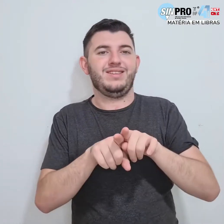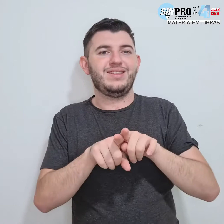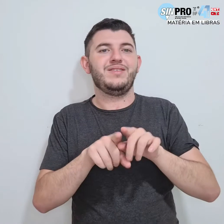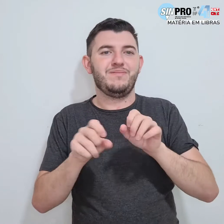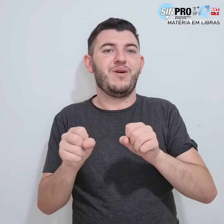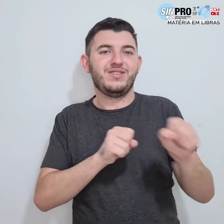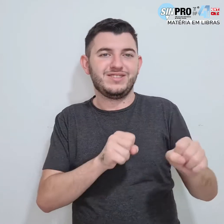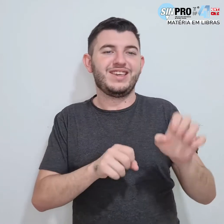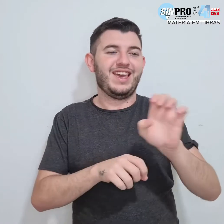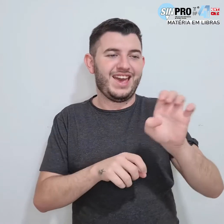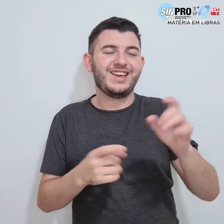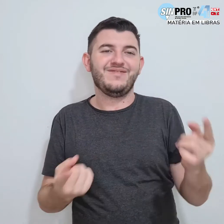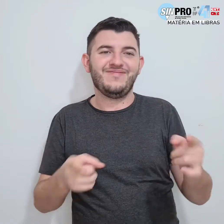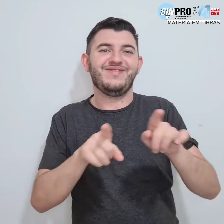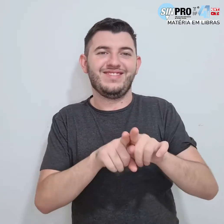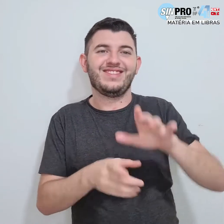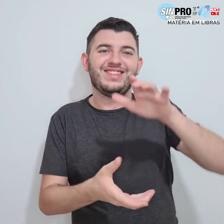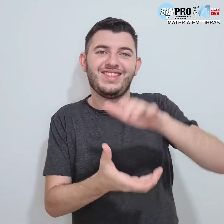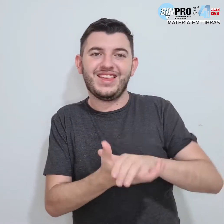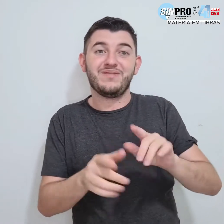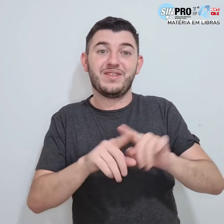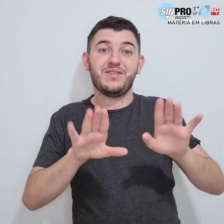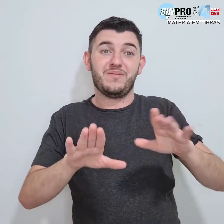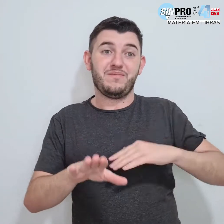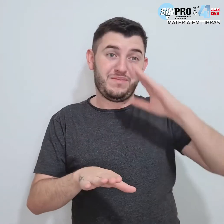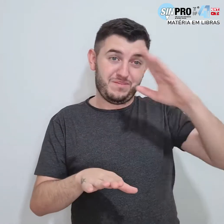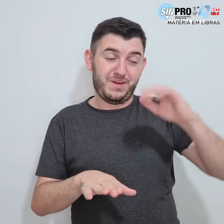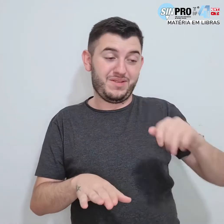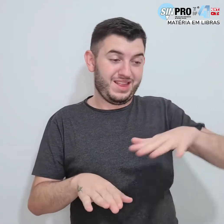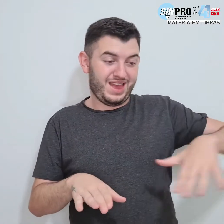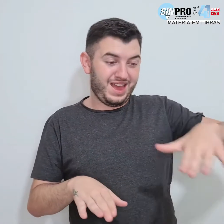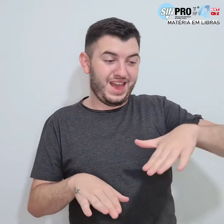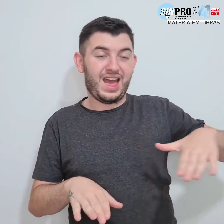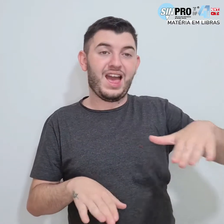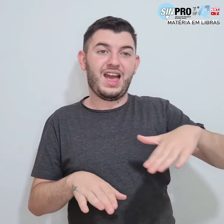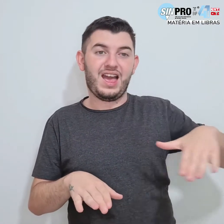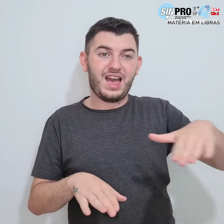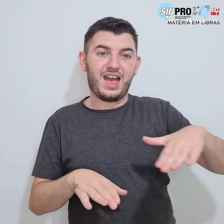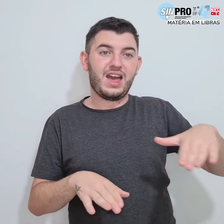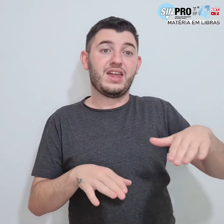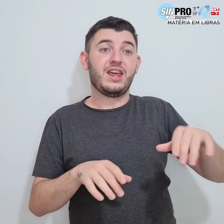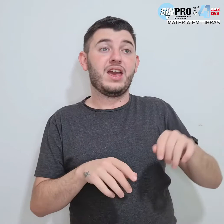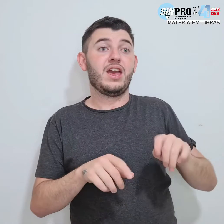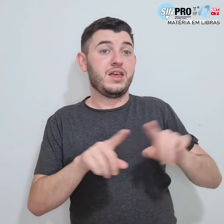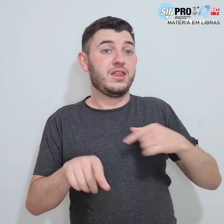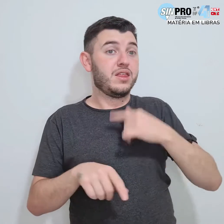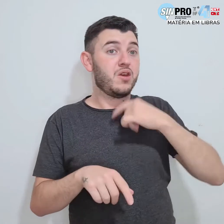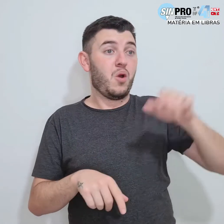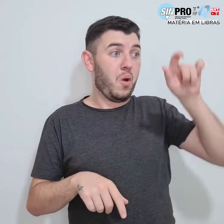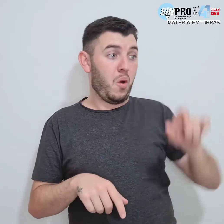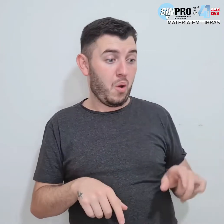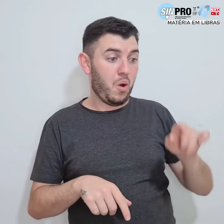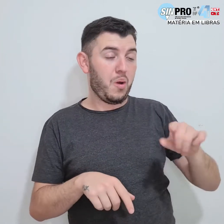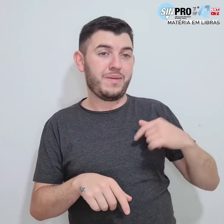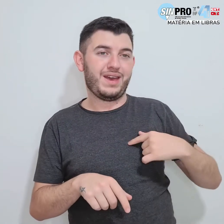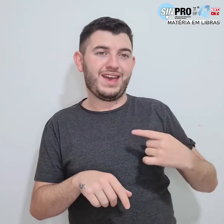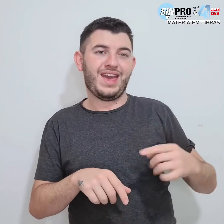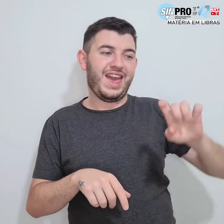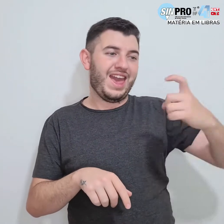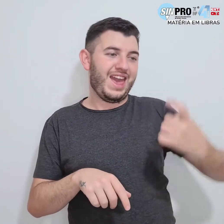a educação. Sobretudo neste setor, a história construída pelo agricultor mostrou sua